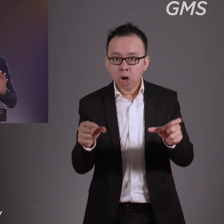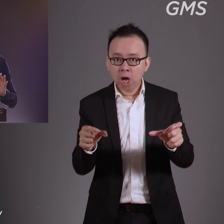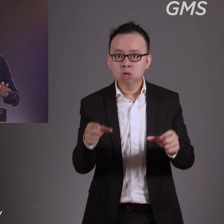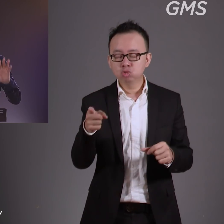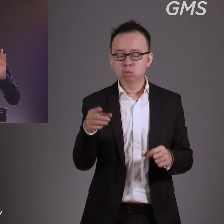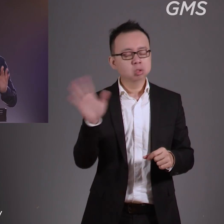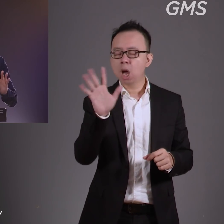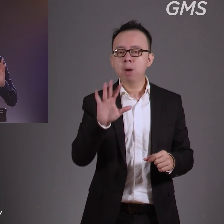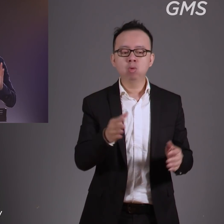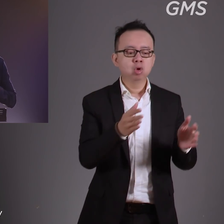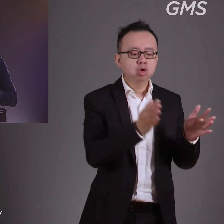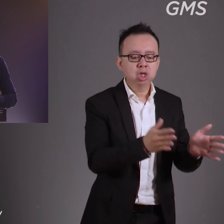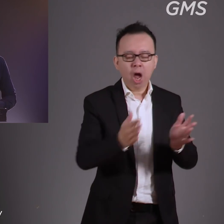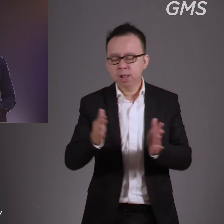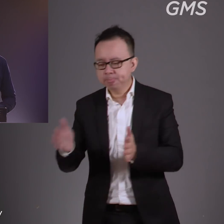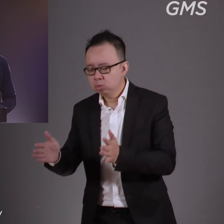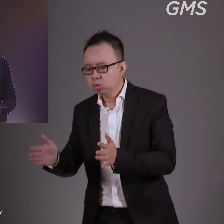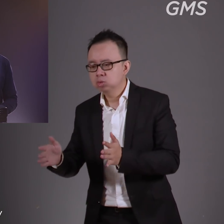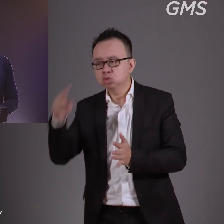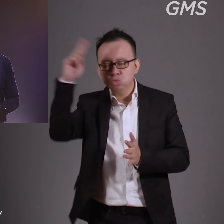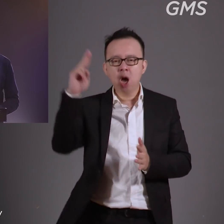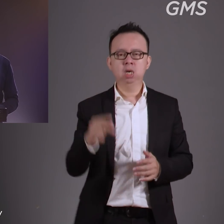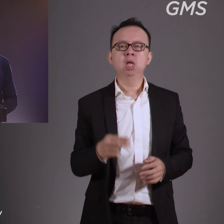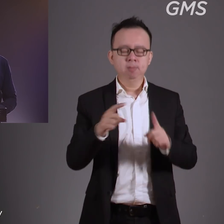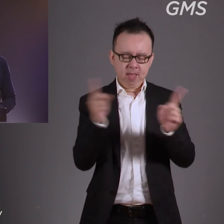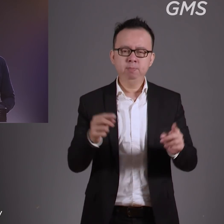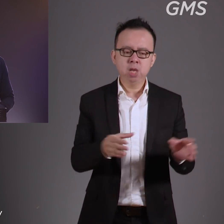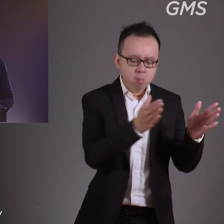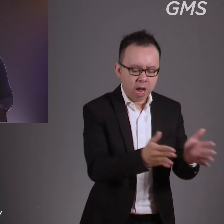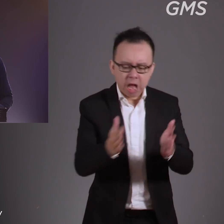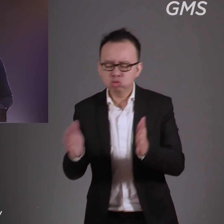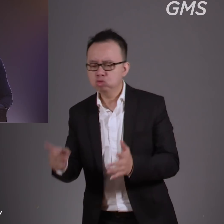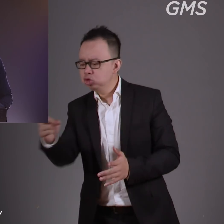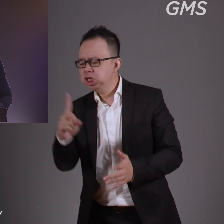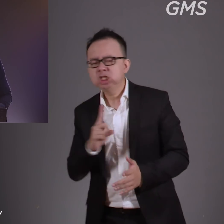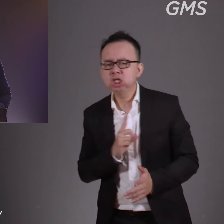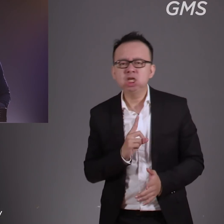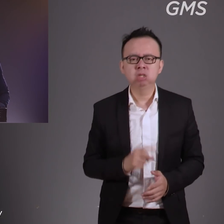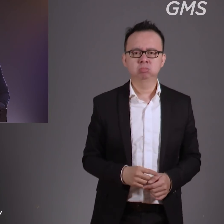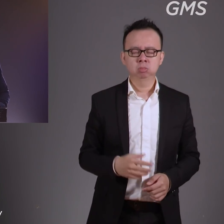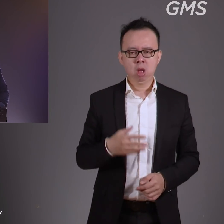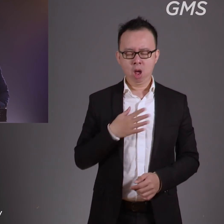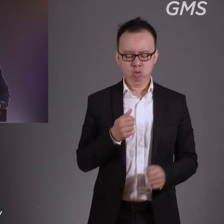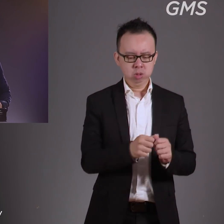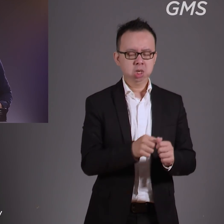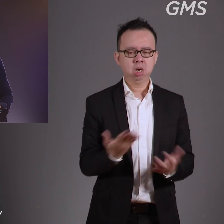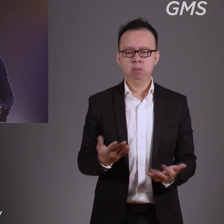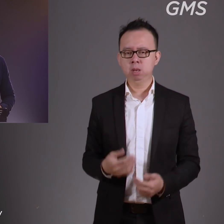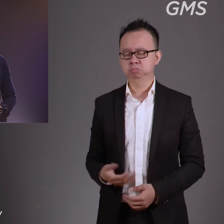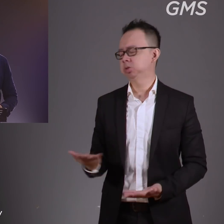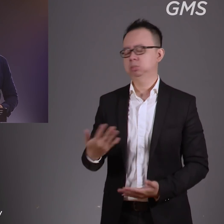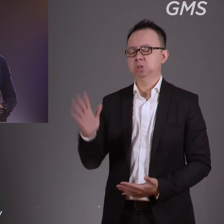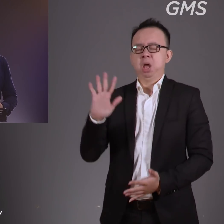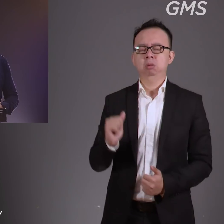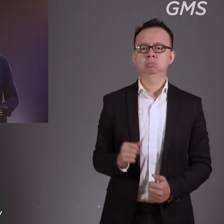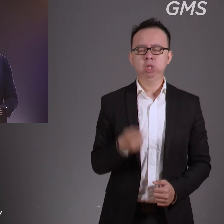lagi oleh siapapun yang menyebut dirinya Tuhan atas hidupnya. Dia gak mau. Aku mau gimana terserah gua.